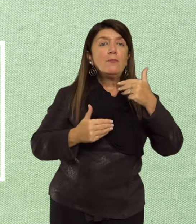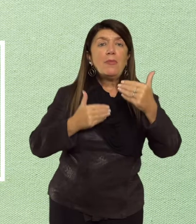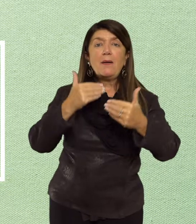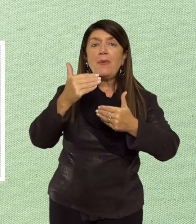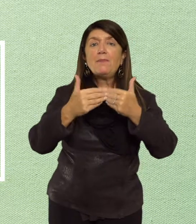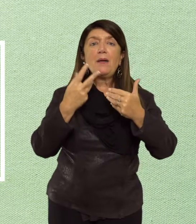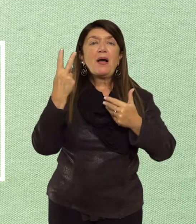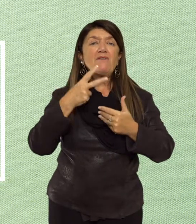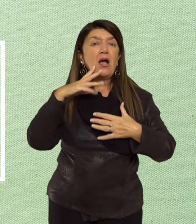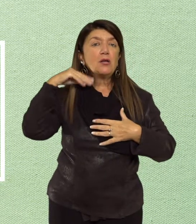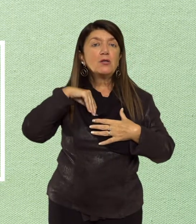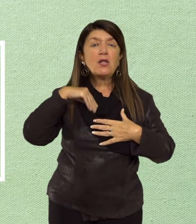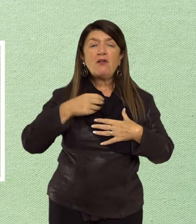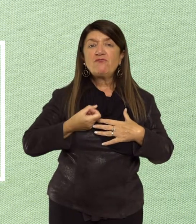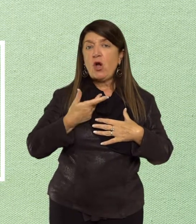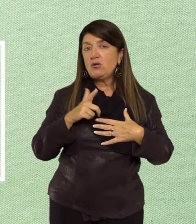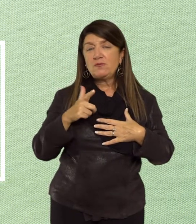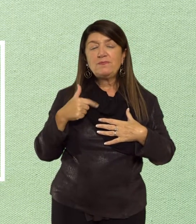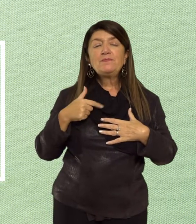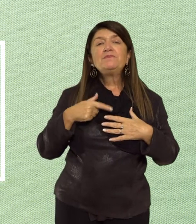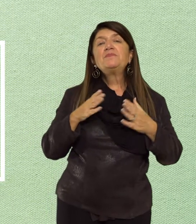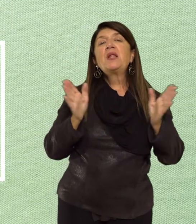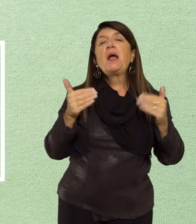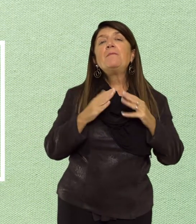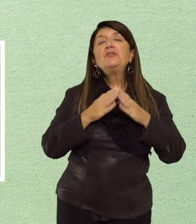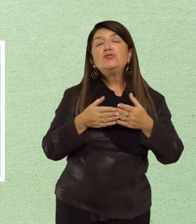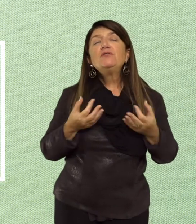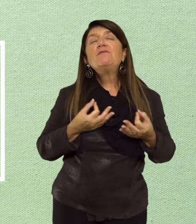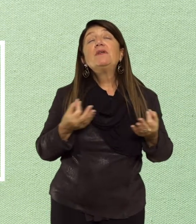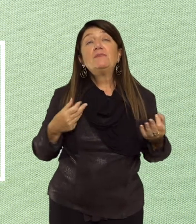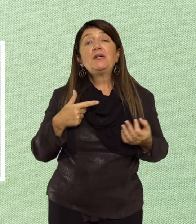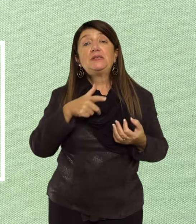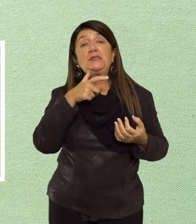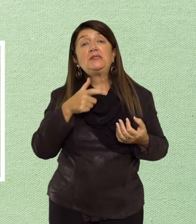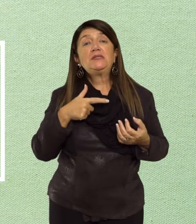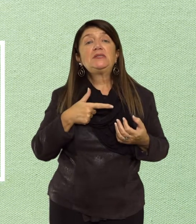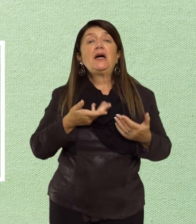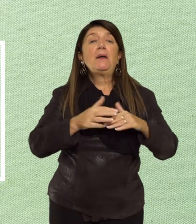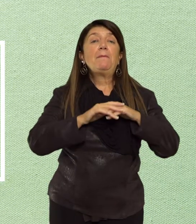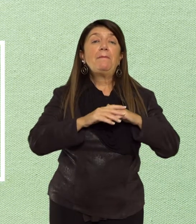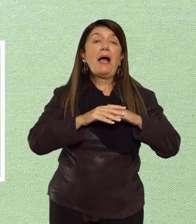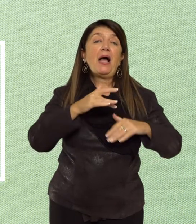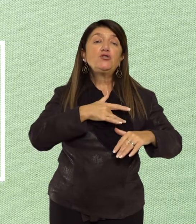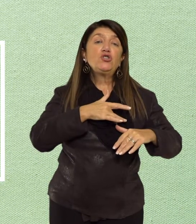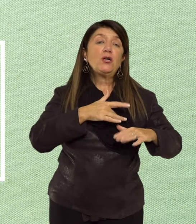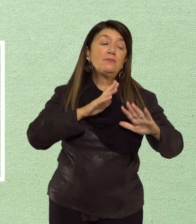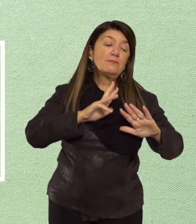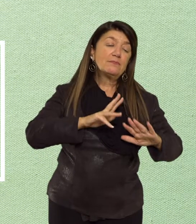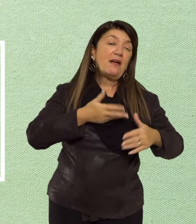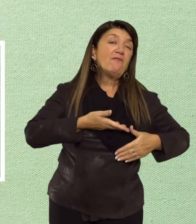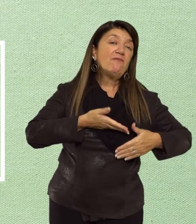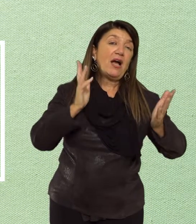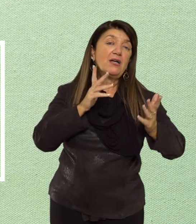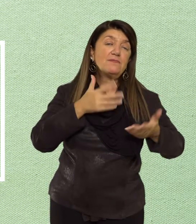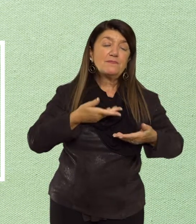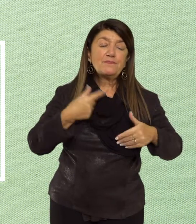controvoglia, non lo nego, andavo in piscina perché ho detto, vabbè, se devo andarci, insomma, mi metto l'anima in pace e ci vado. E poi in realtà no, quando ho cominciato a